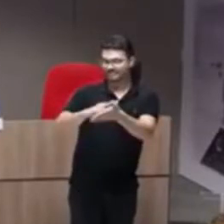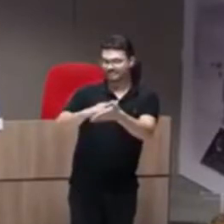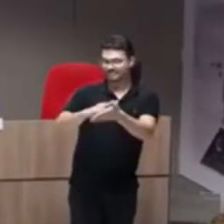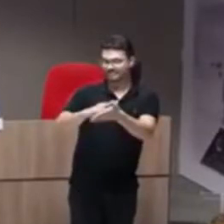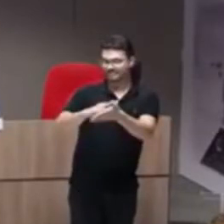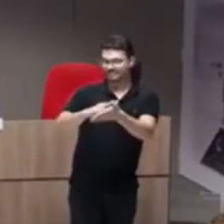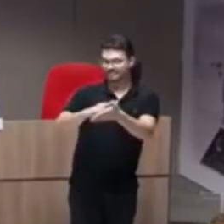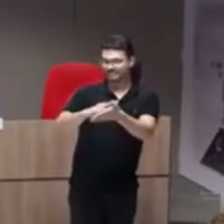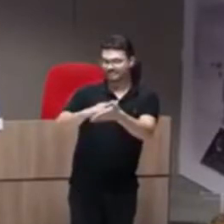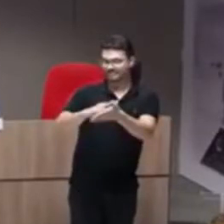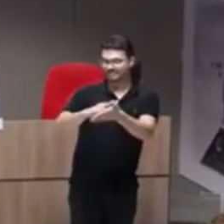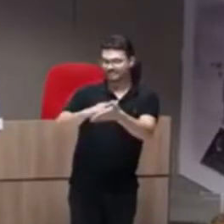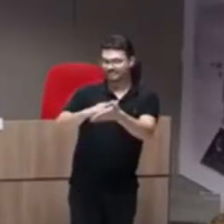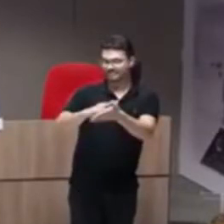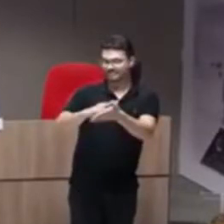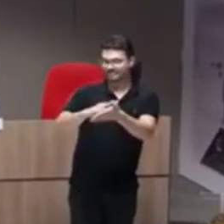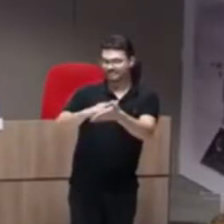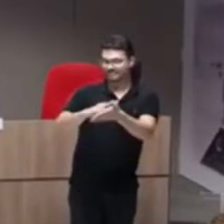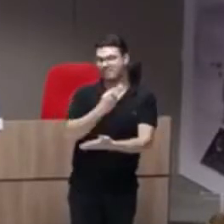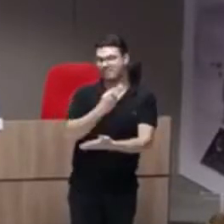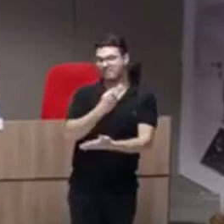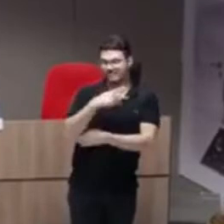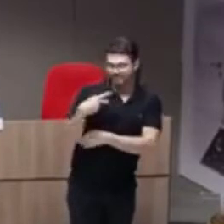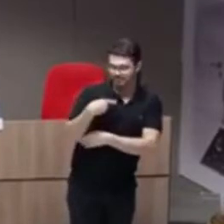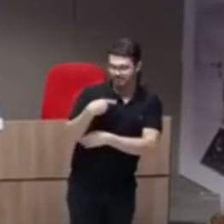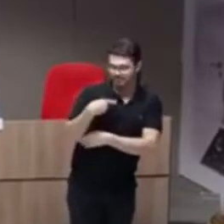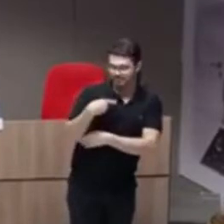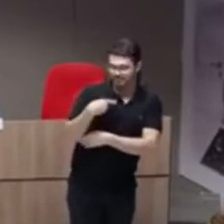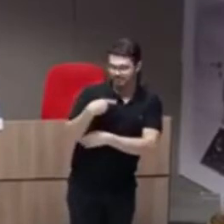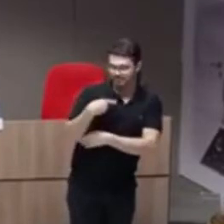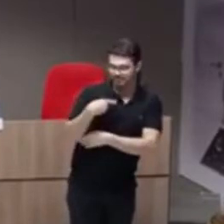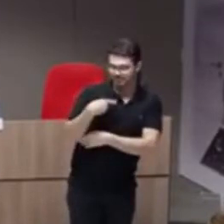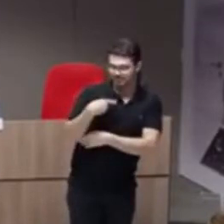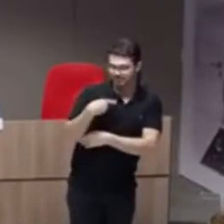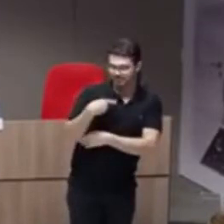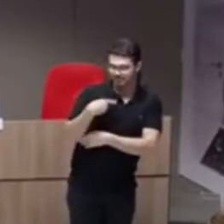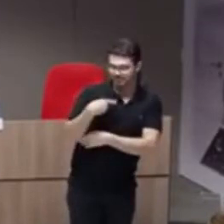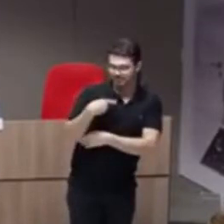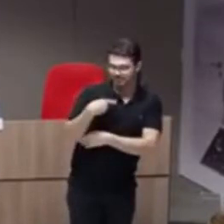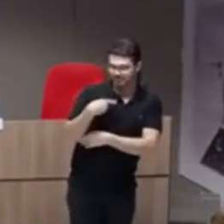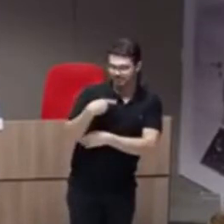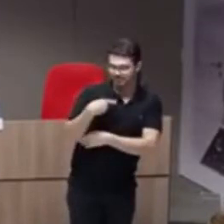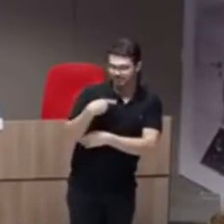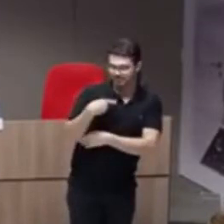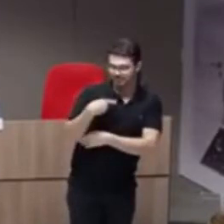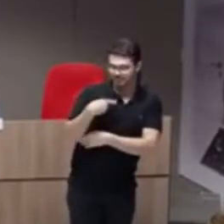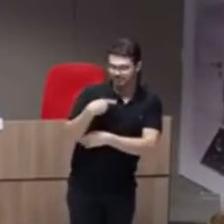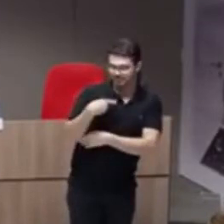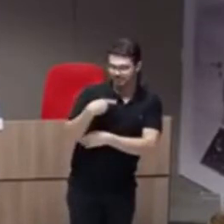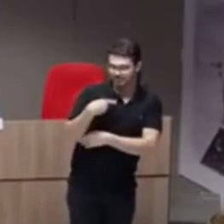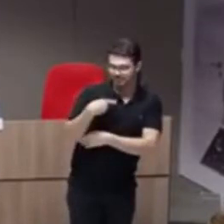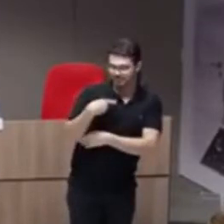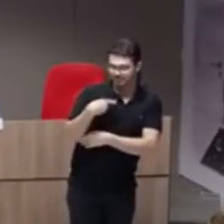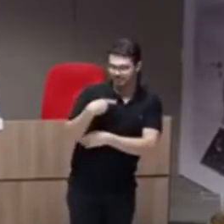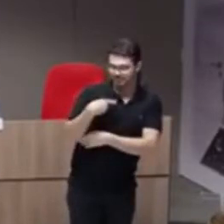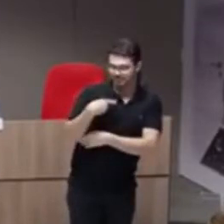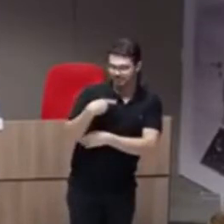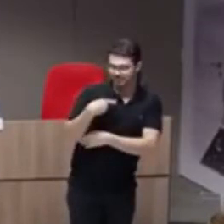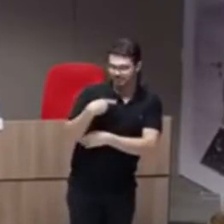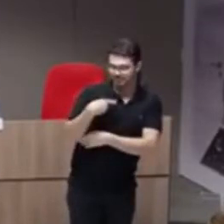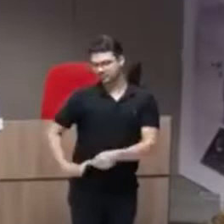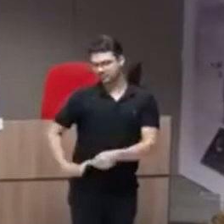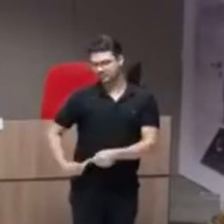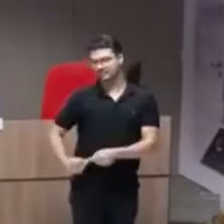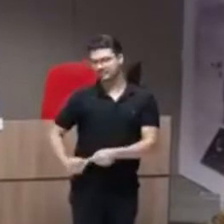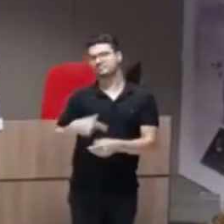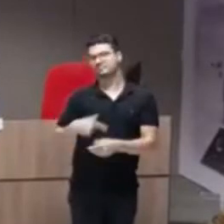ocorra, o Ministério Público do Trabalho ajuiza ação civil pública. Nesses últimos 3 anos, além das